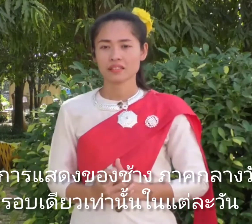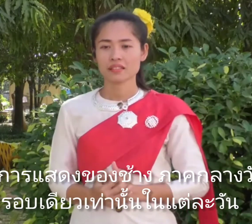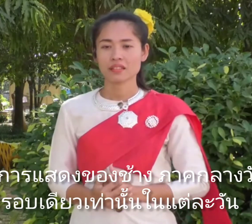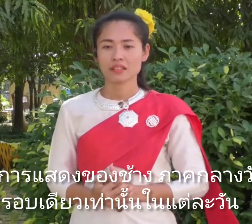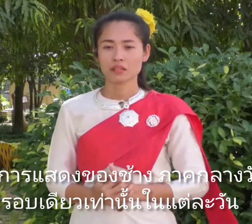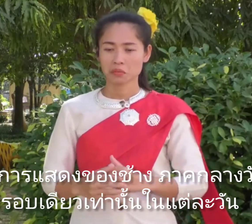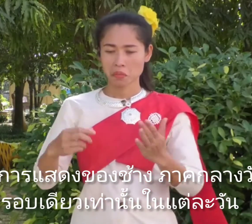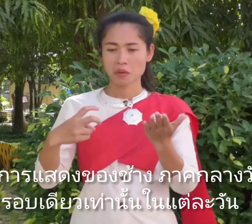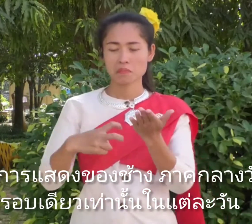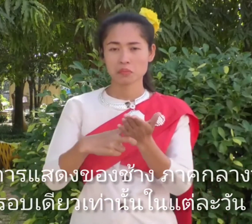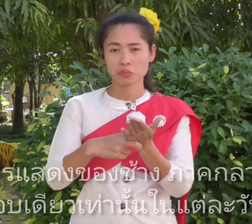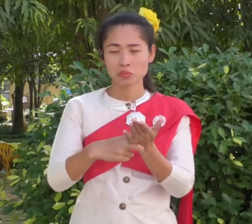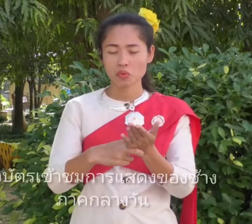มีวันรอบเท่านั้น